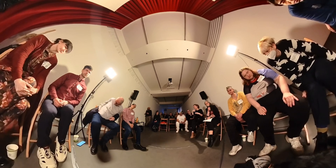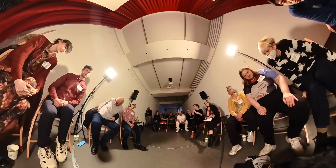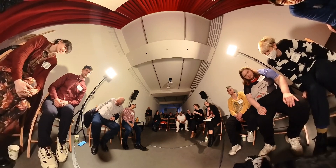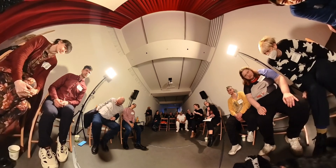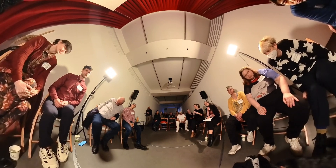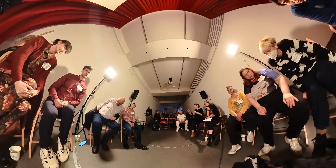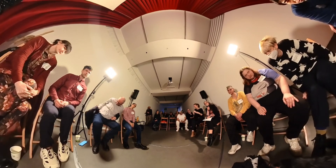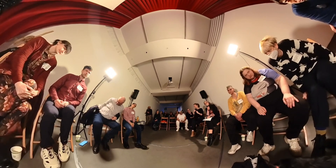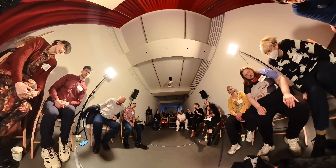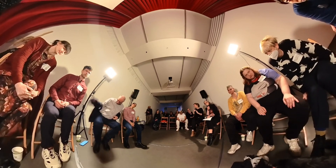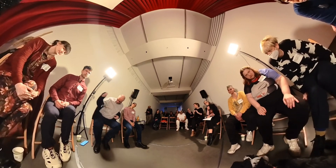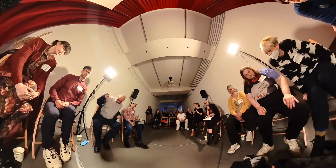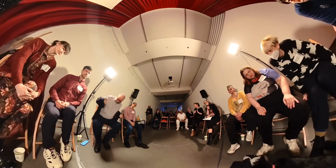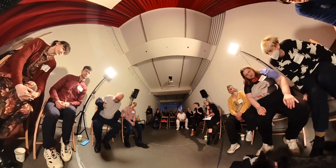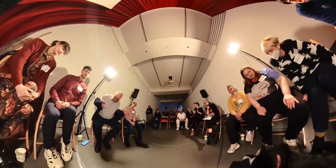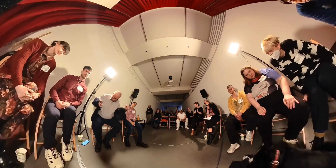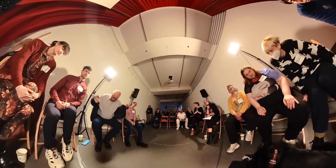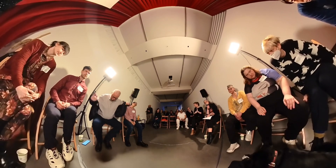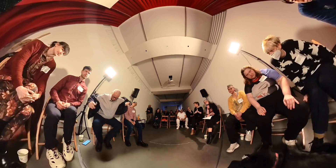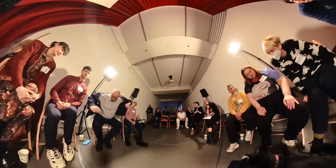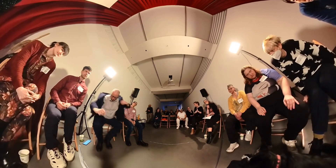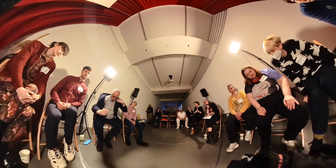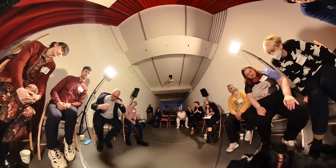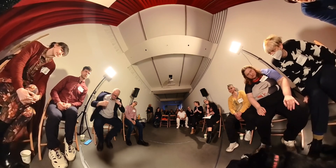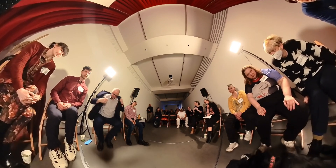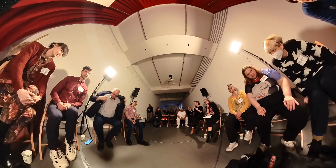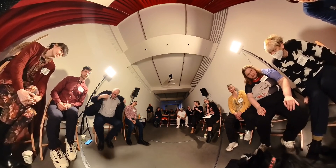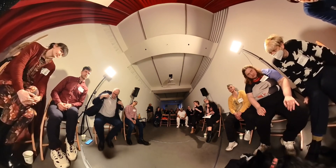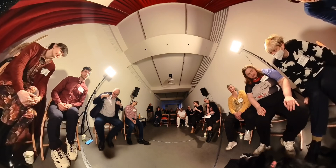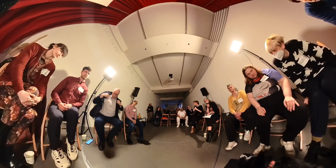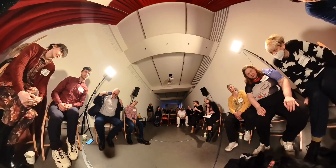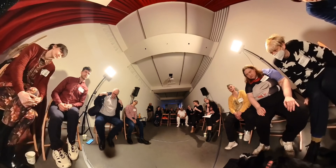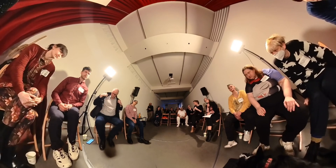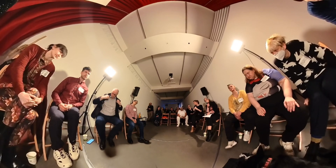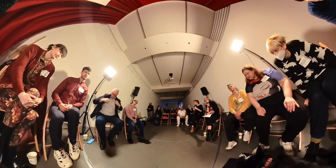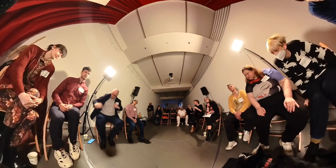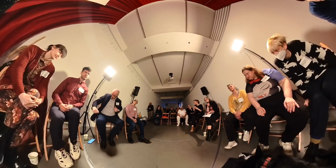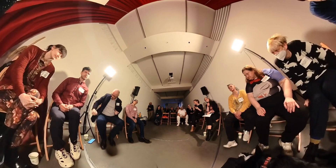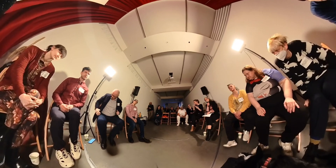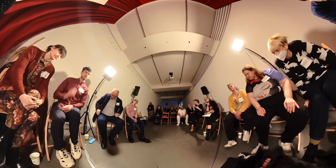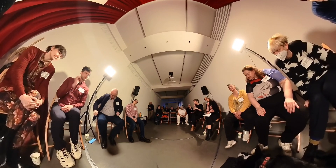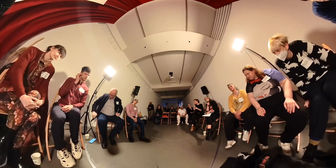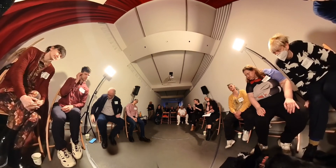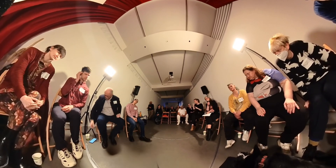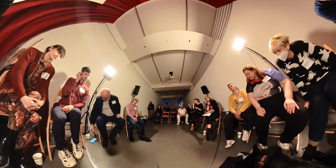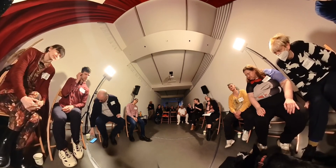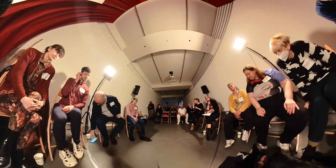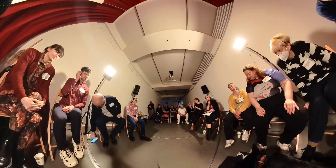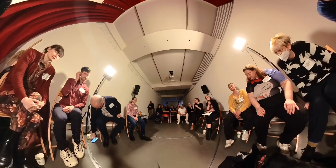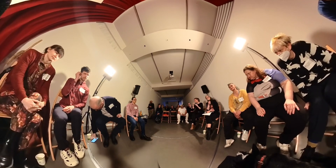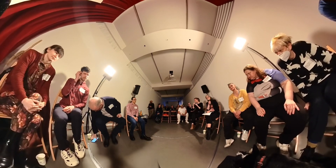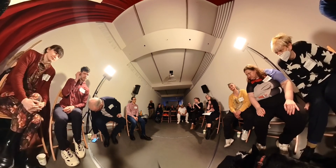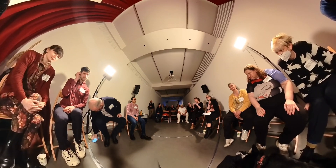ti dalo možnost přemýšlet třeba dejme tomu o těch metodologických nebo teoretických problémech. Takže to asi